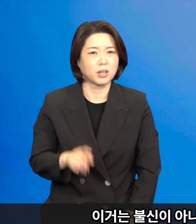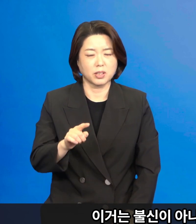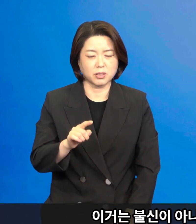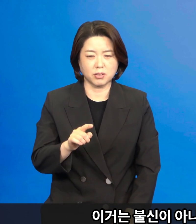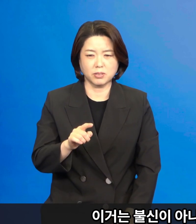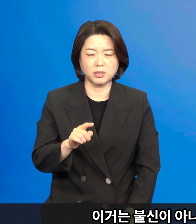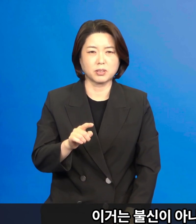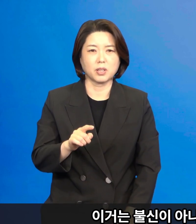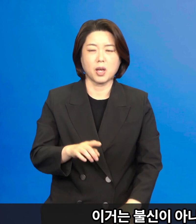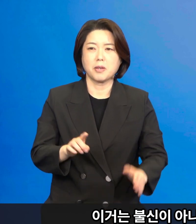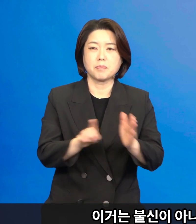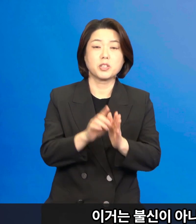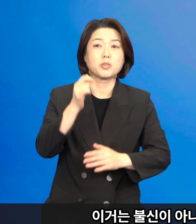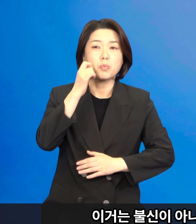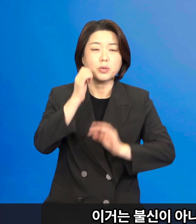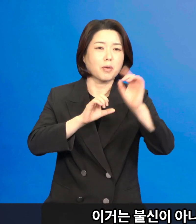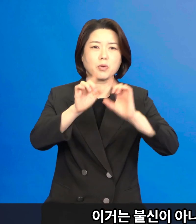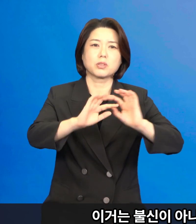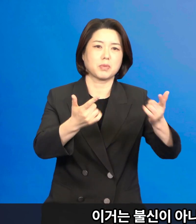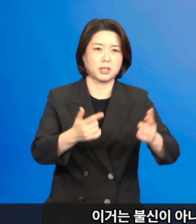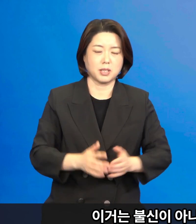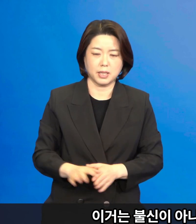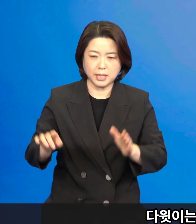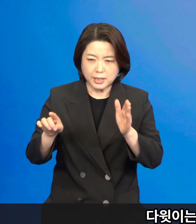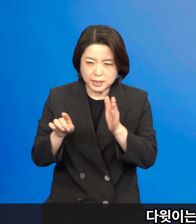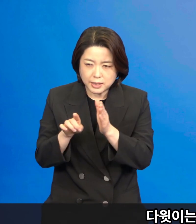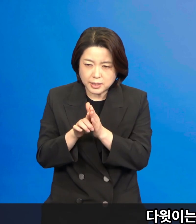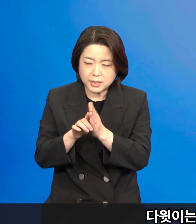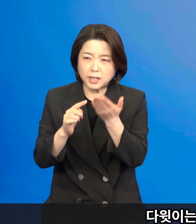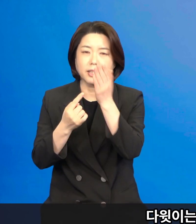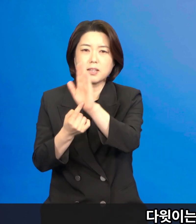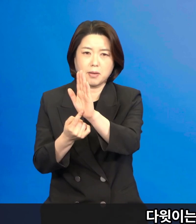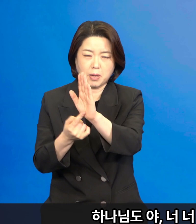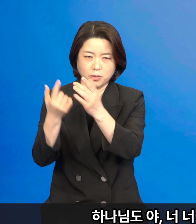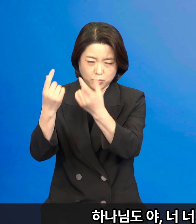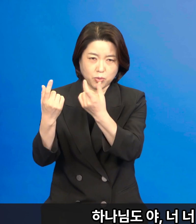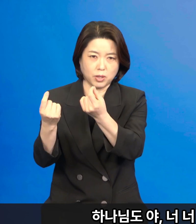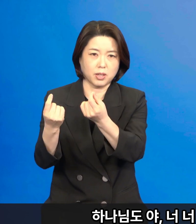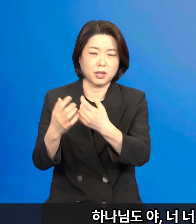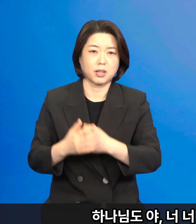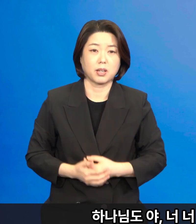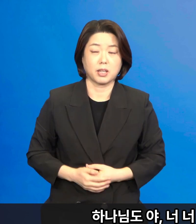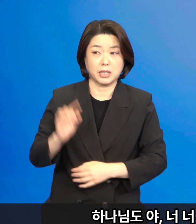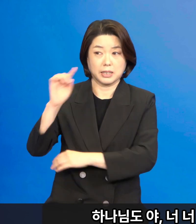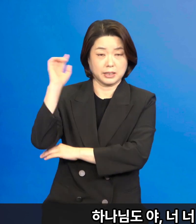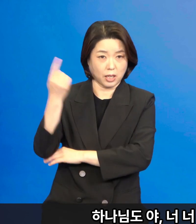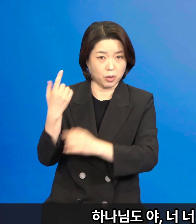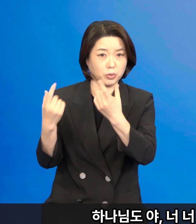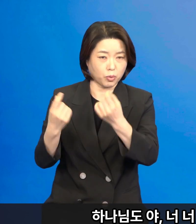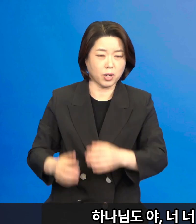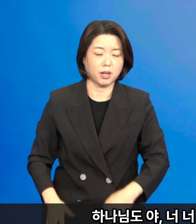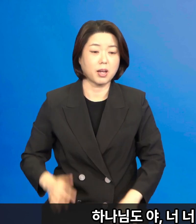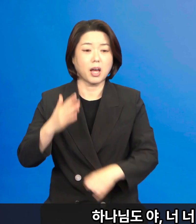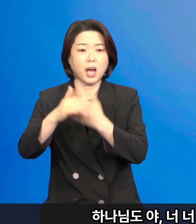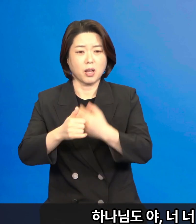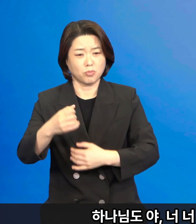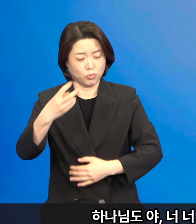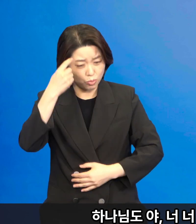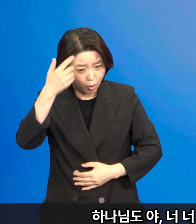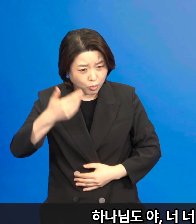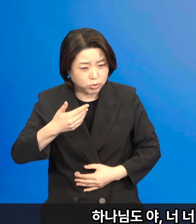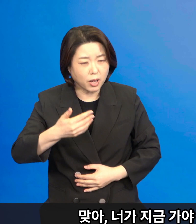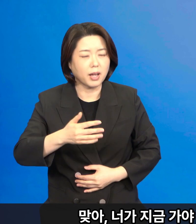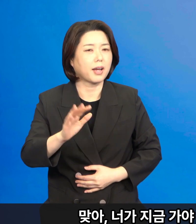불신이 아니라 오히려 신앙의 반응입니다. 다윗은 그렇게 하고 있어요. 하나님도 야, 너 왜 또 물어봐? 라고